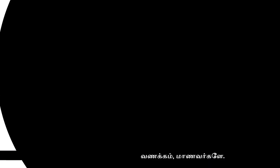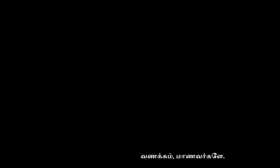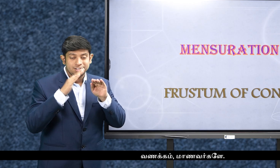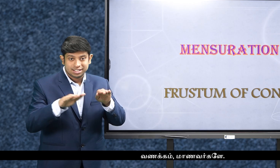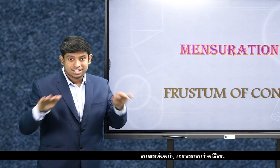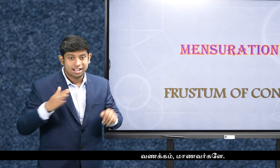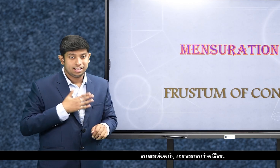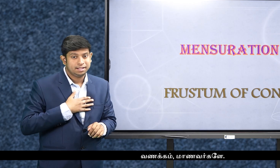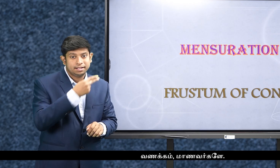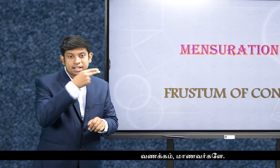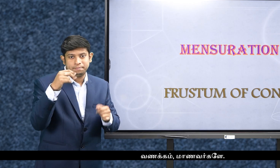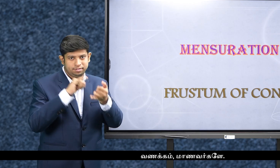வணக்கம் மாணவ செல்வங்களே.